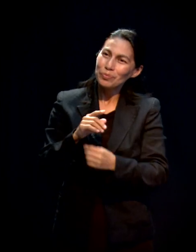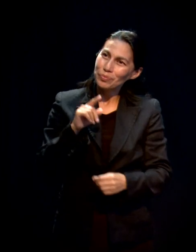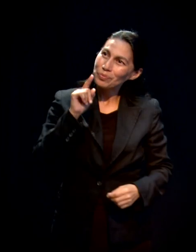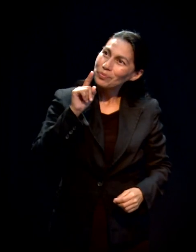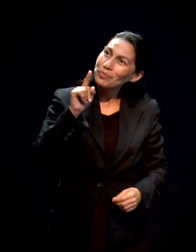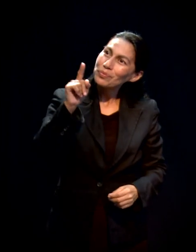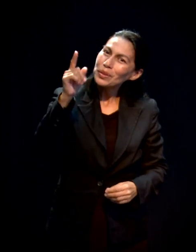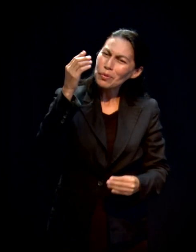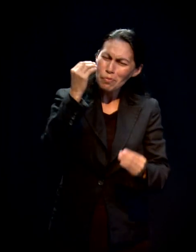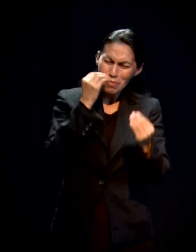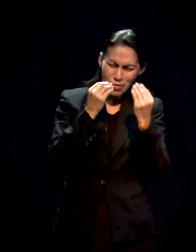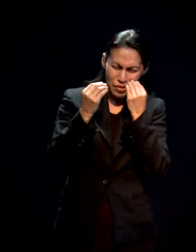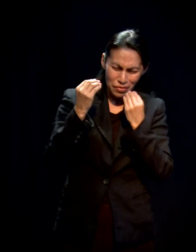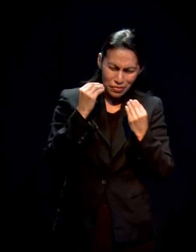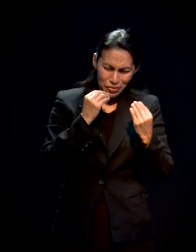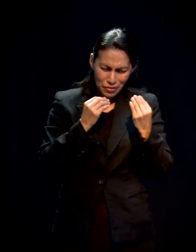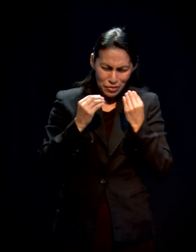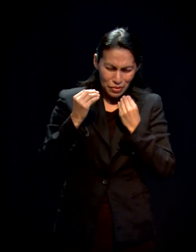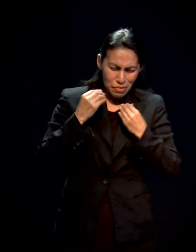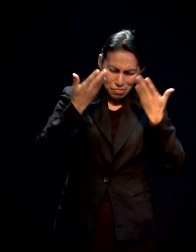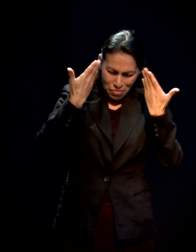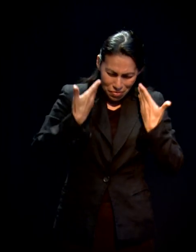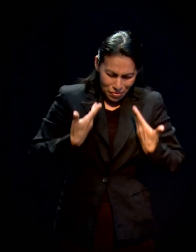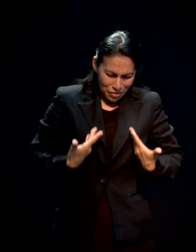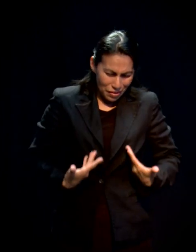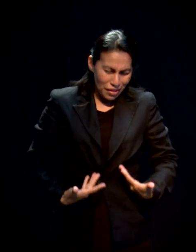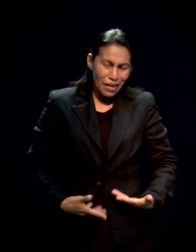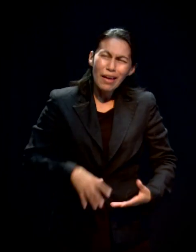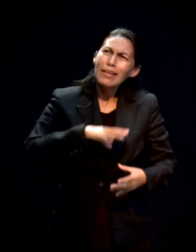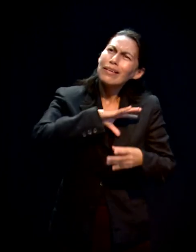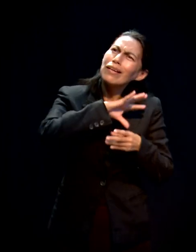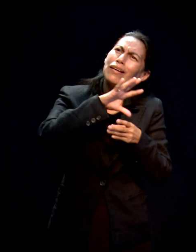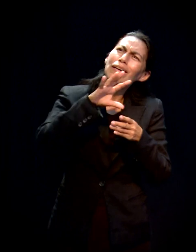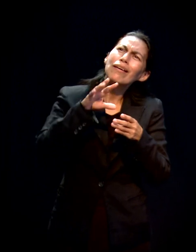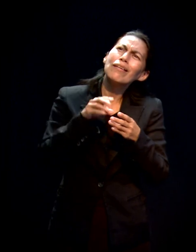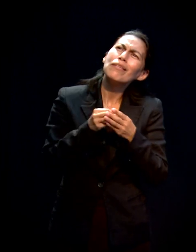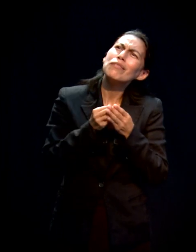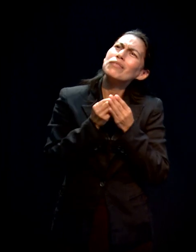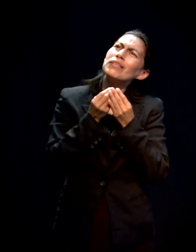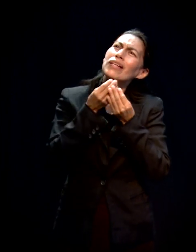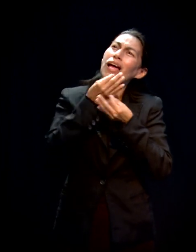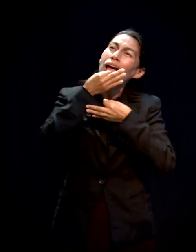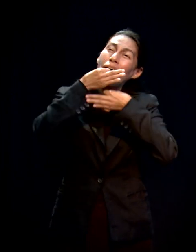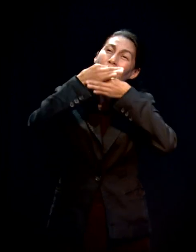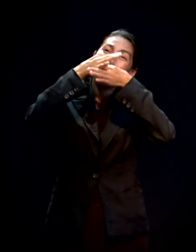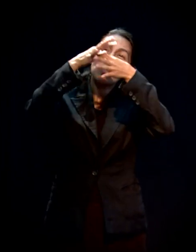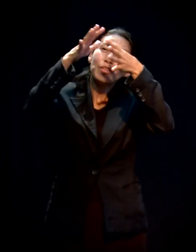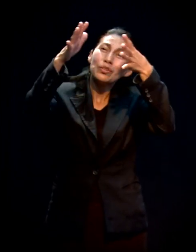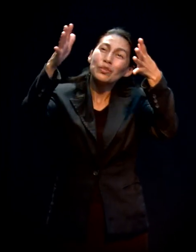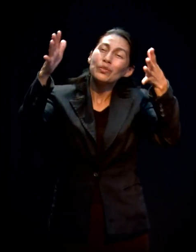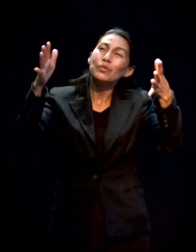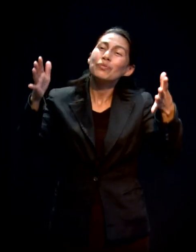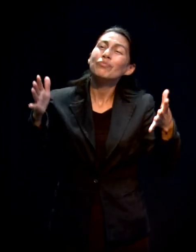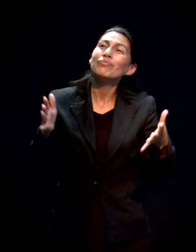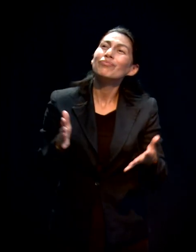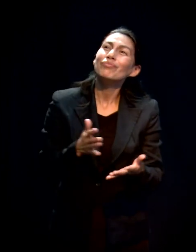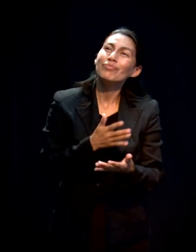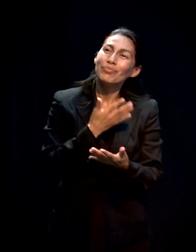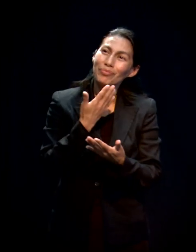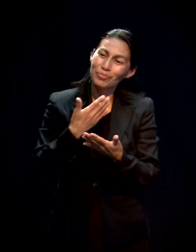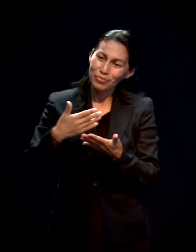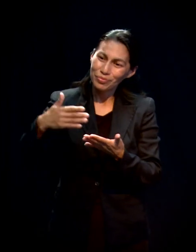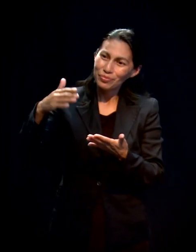todo mi ser lo clama preciosos meses